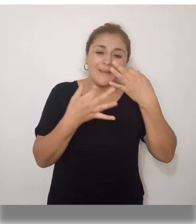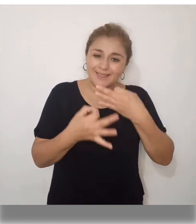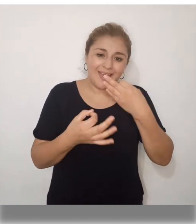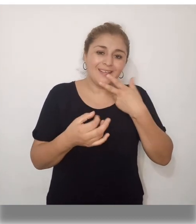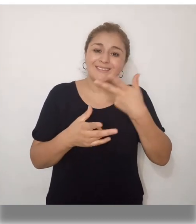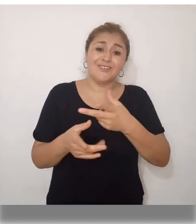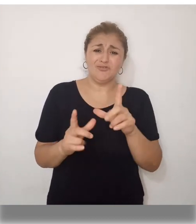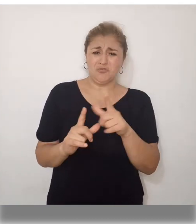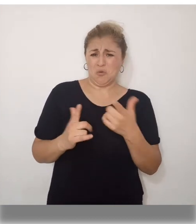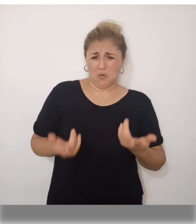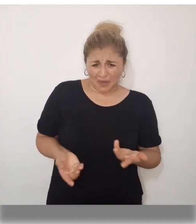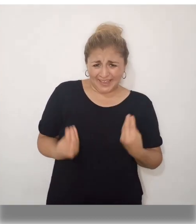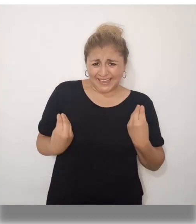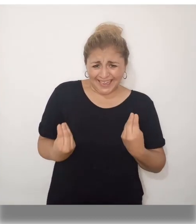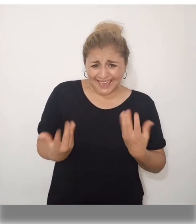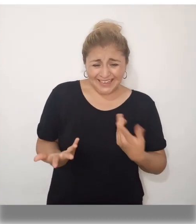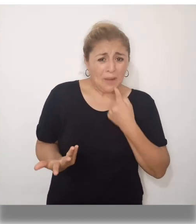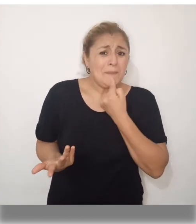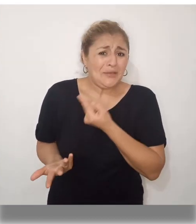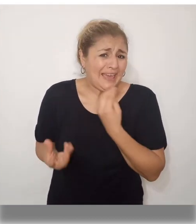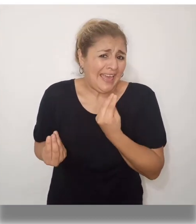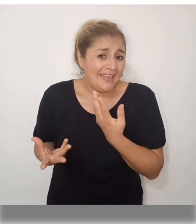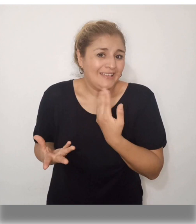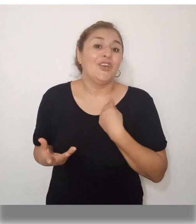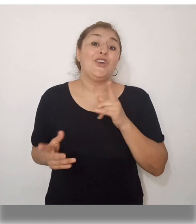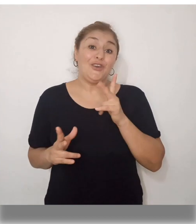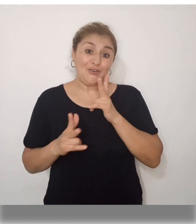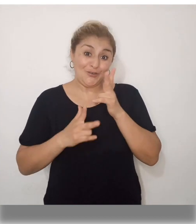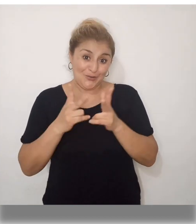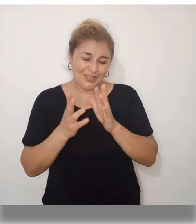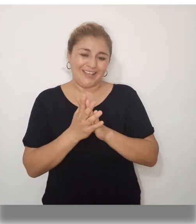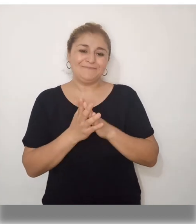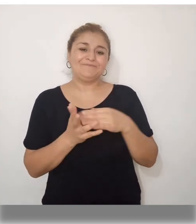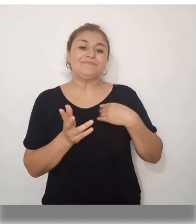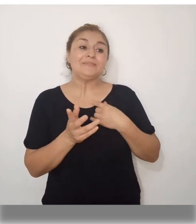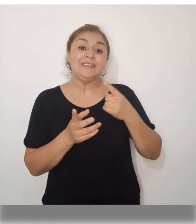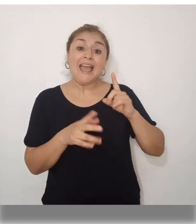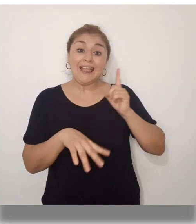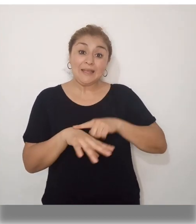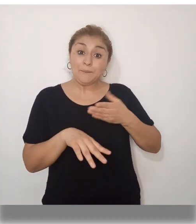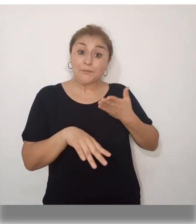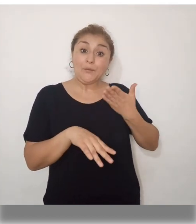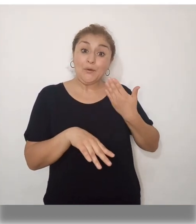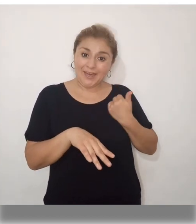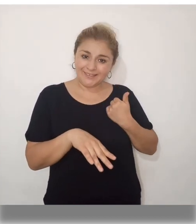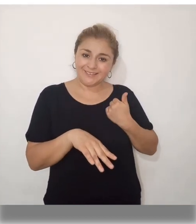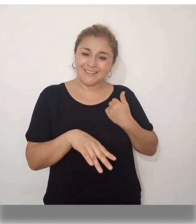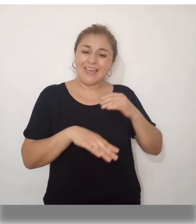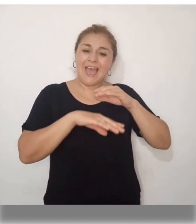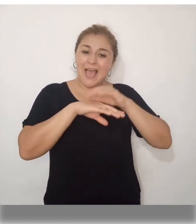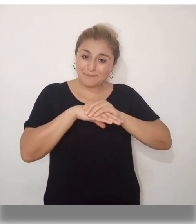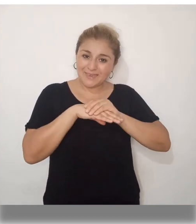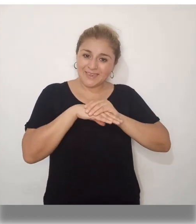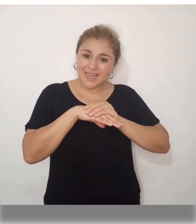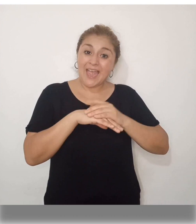y mucho menos se hace dulce con grateus hace un tiempo atrás una amiga